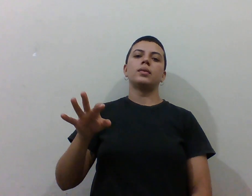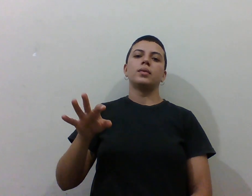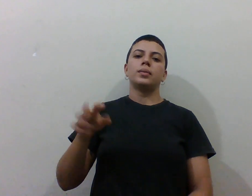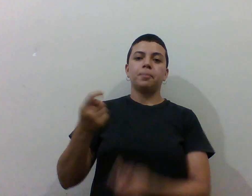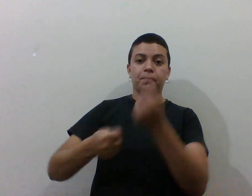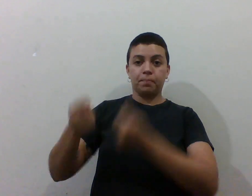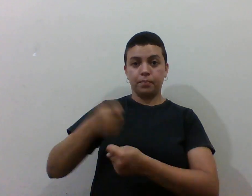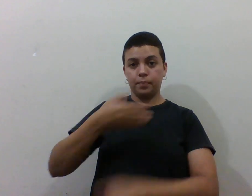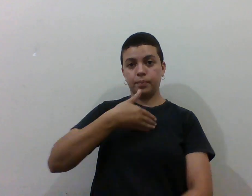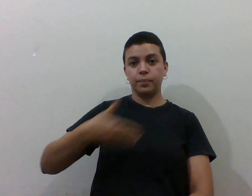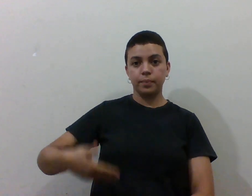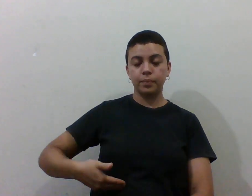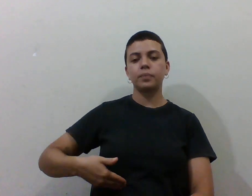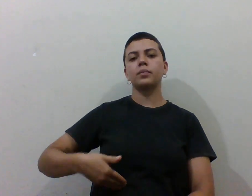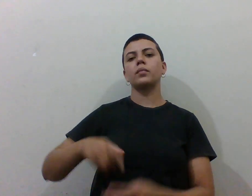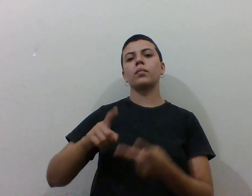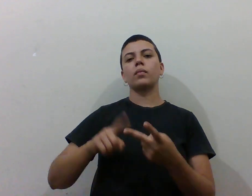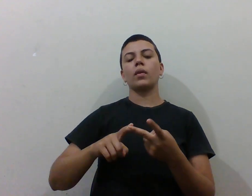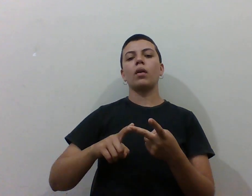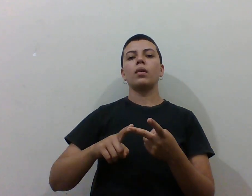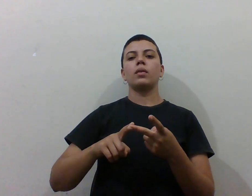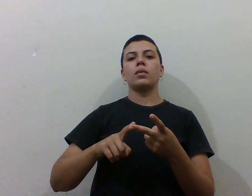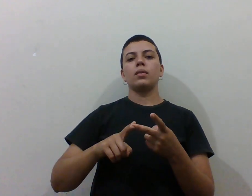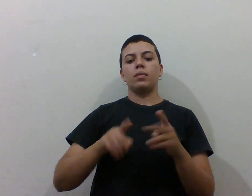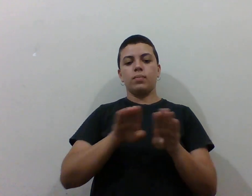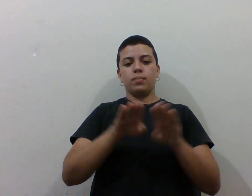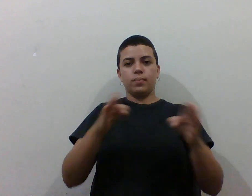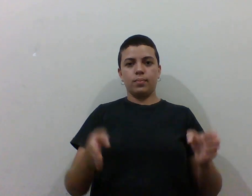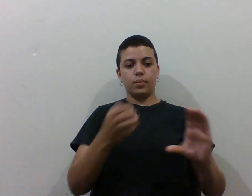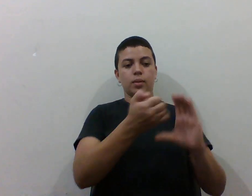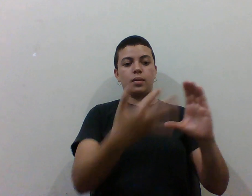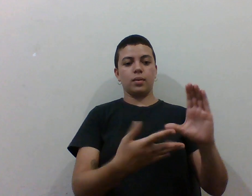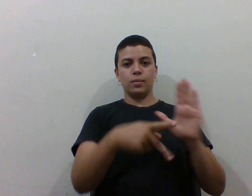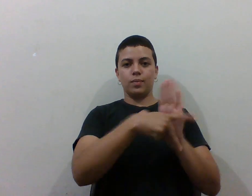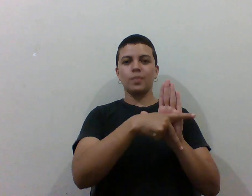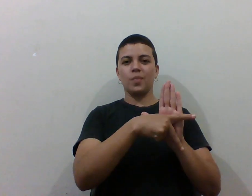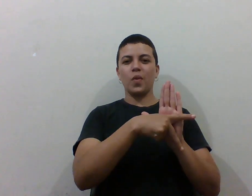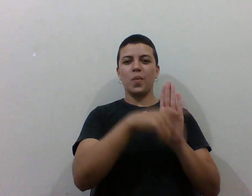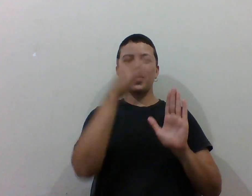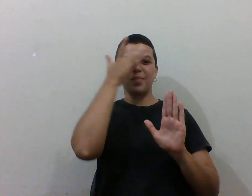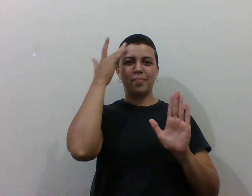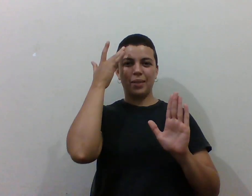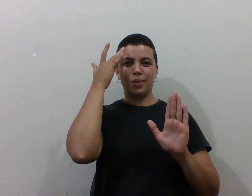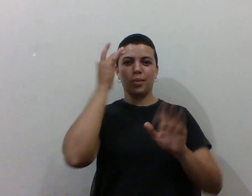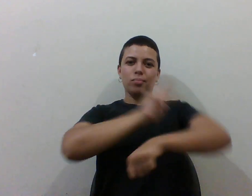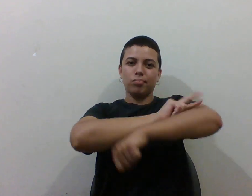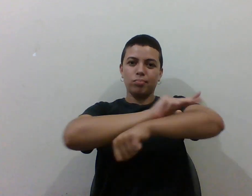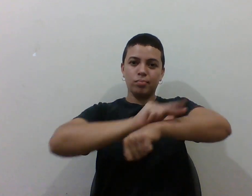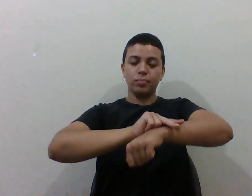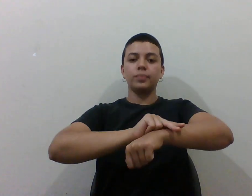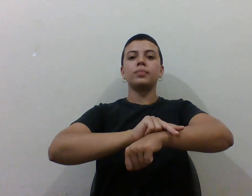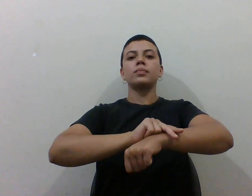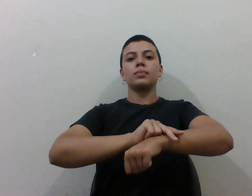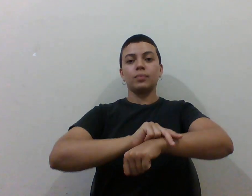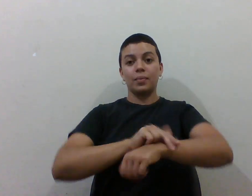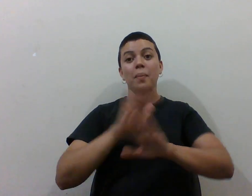licitação com algumas perspectivas ligadas a gênero nos manuais nos livros tradicionais não é uma disciplina ensinada ainda com esse